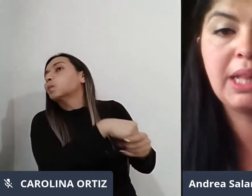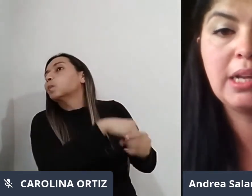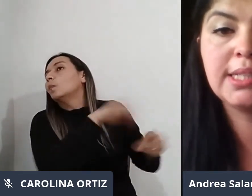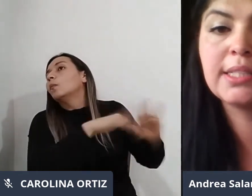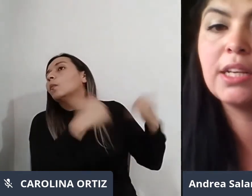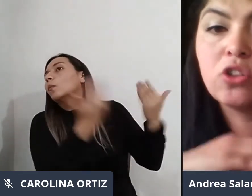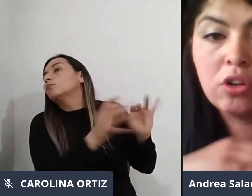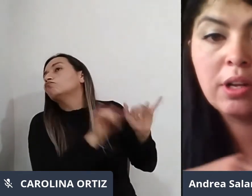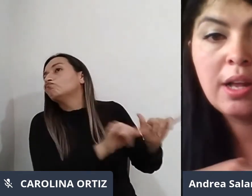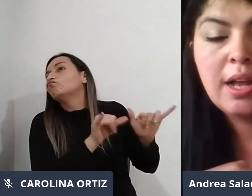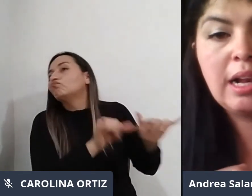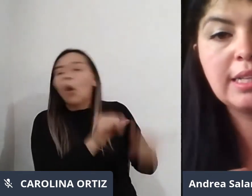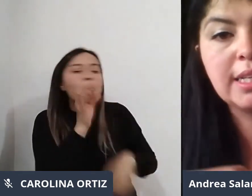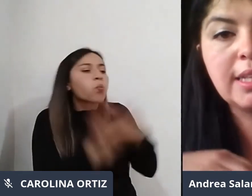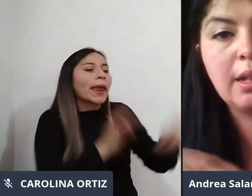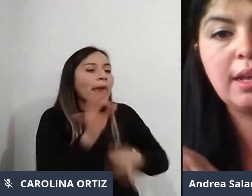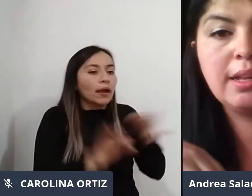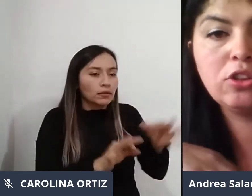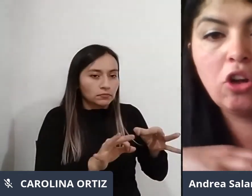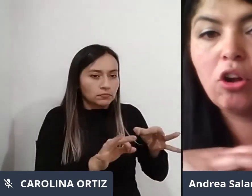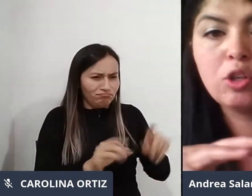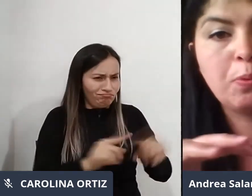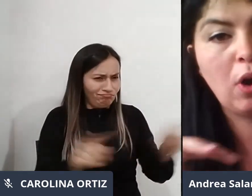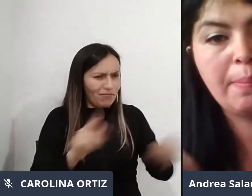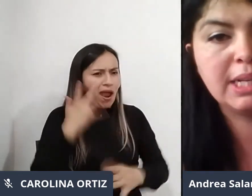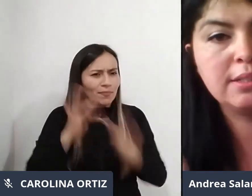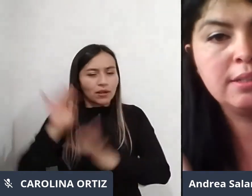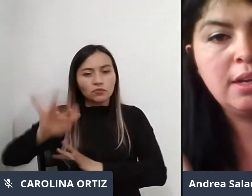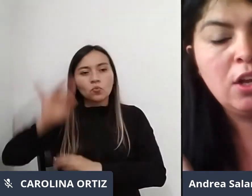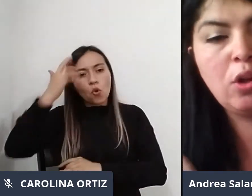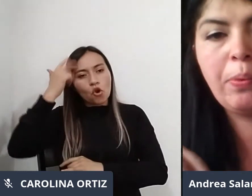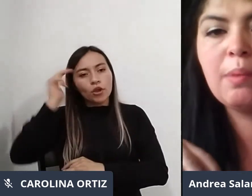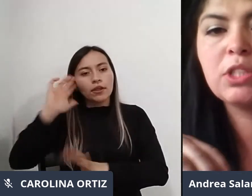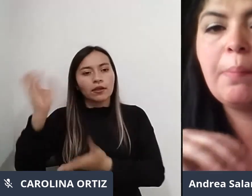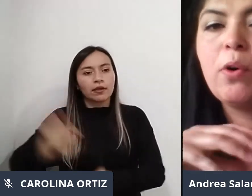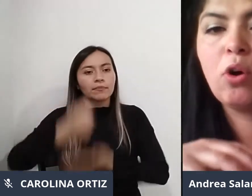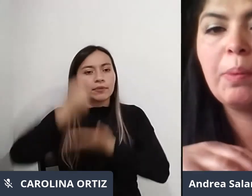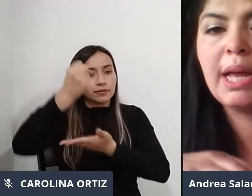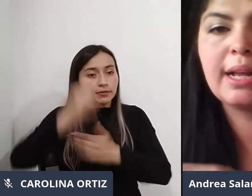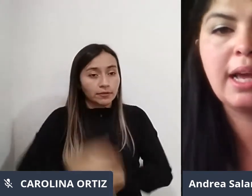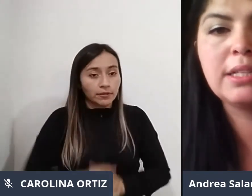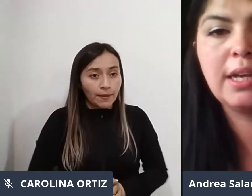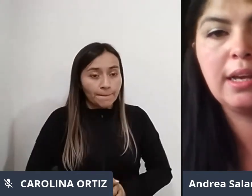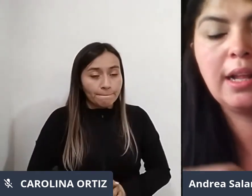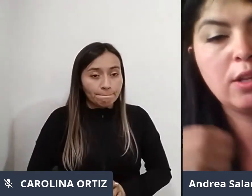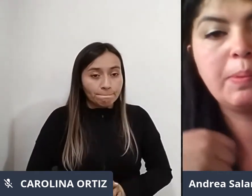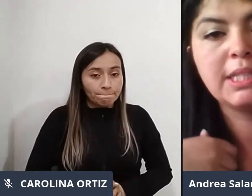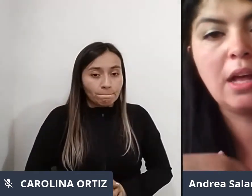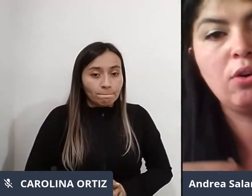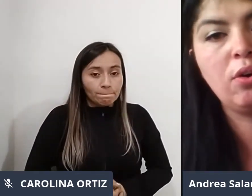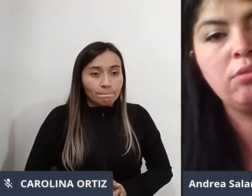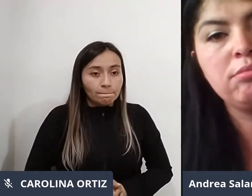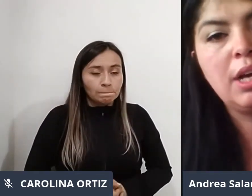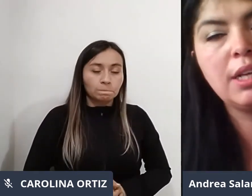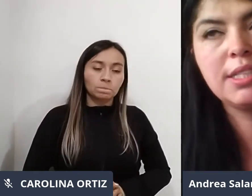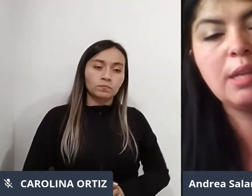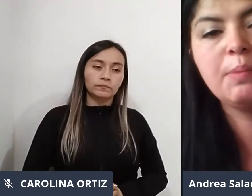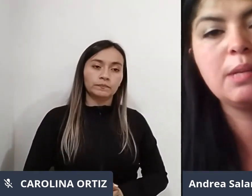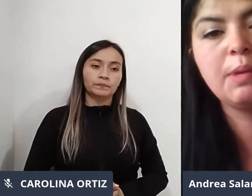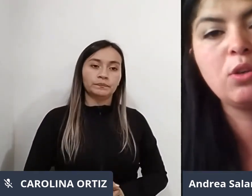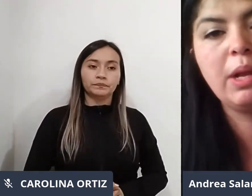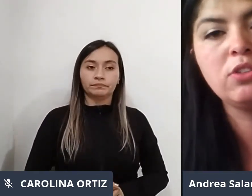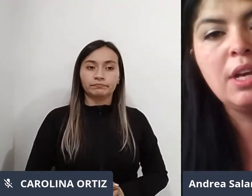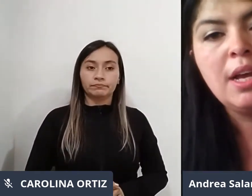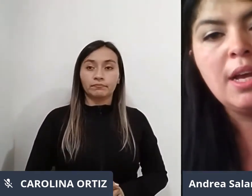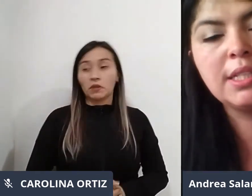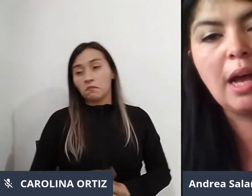lógicas capitalistas, que son las que están en todos los problemas. No podemos tampoco olvidar que hace